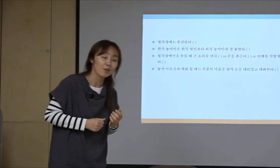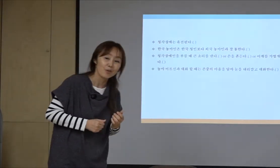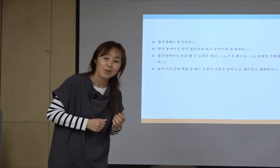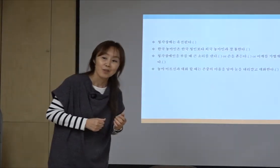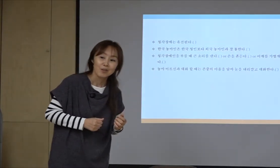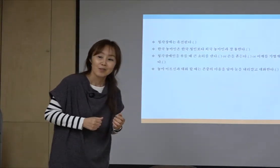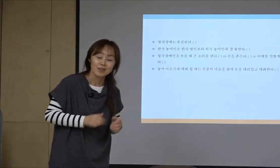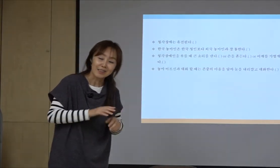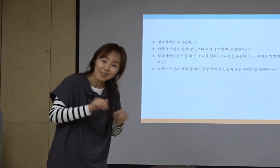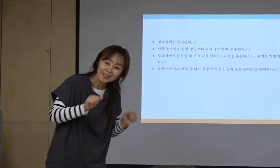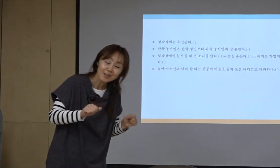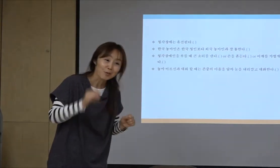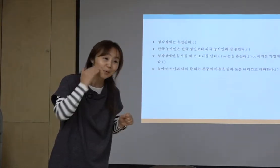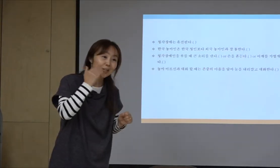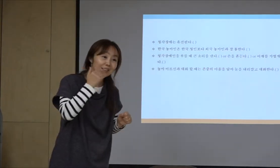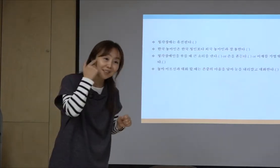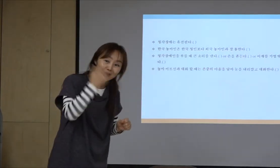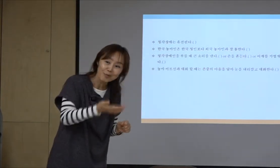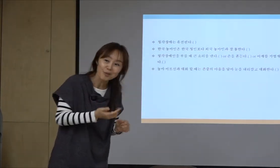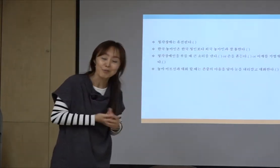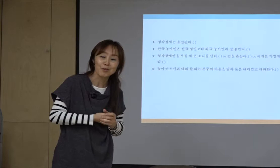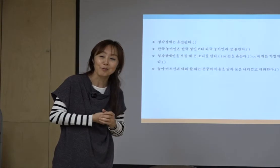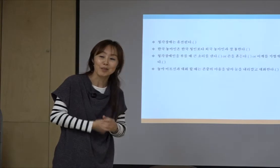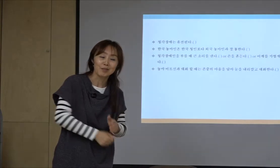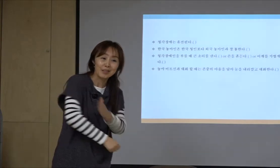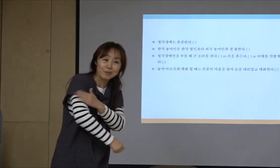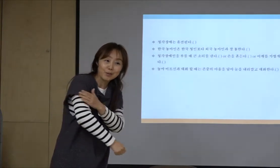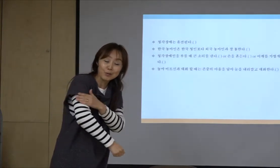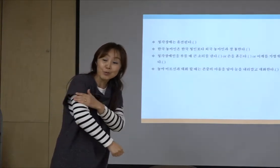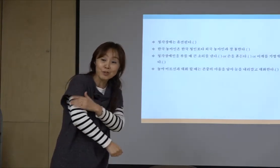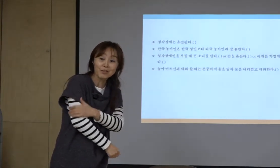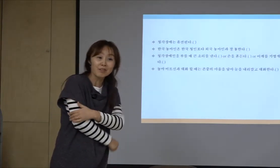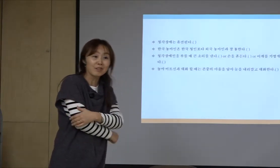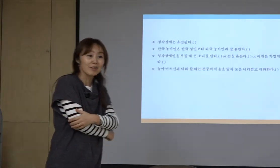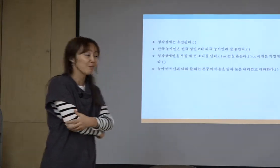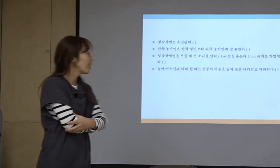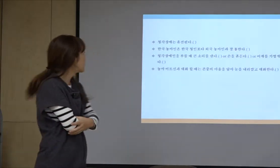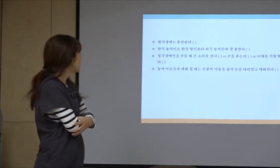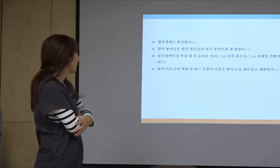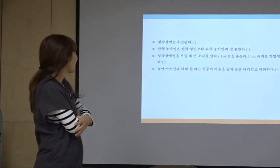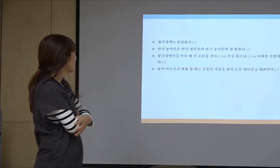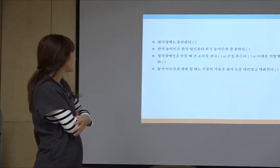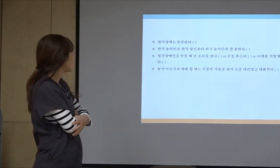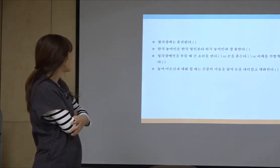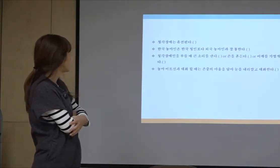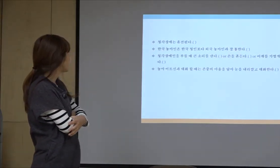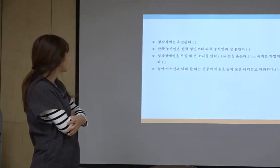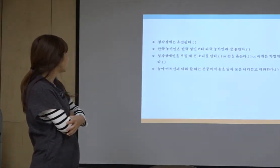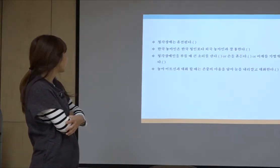뭐 안녕하세요, 뭐 농아인이세요? 뭐 이렇게 물어보면 되고 아니면 툭툭 쳐서 이렇게 하면 되고.